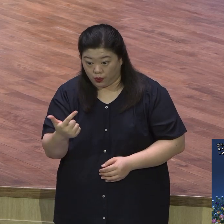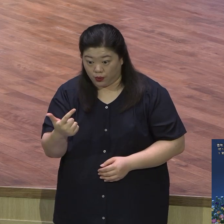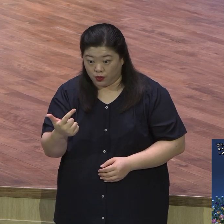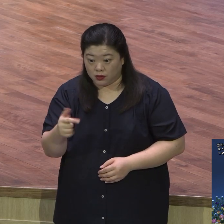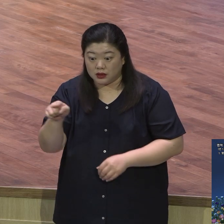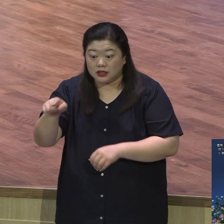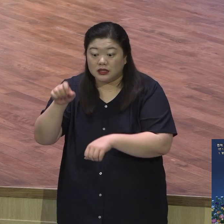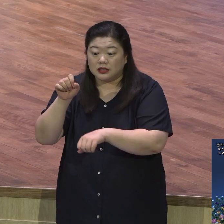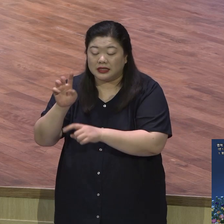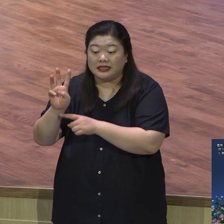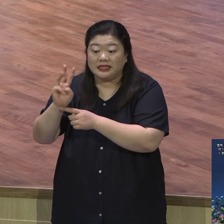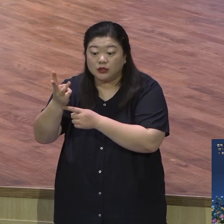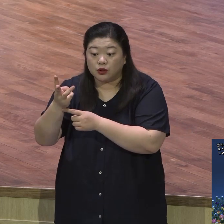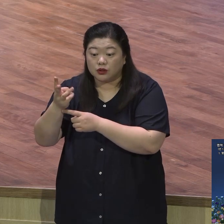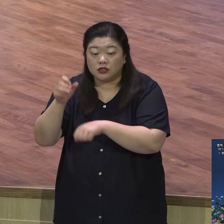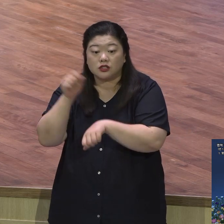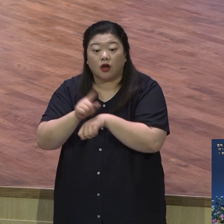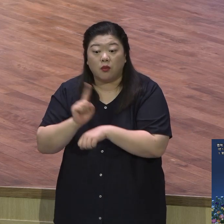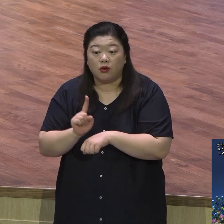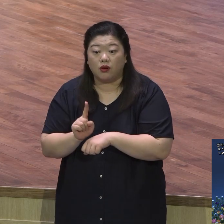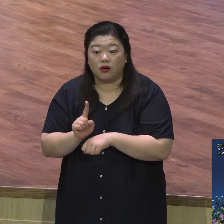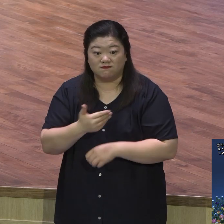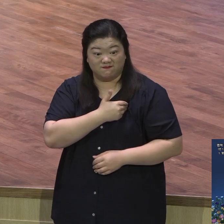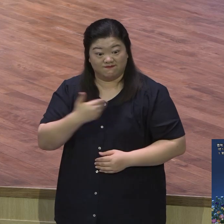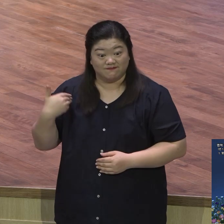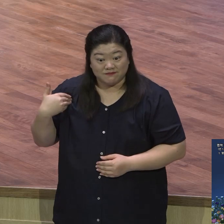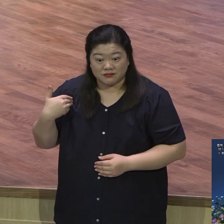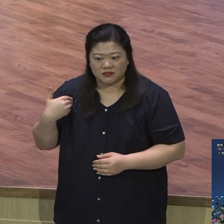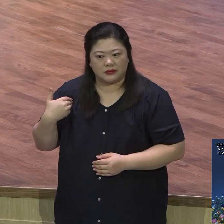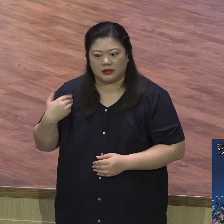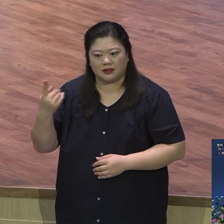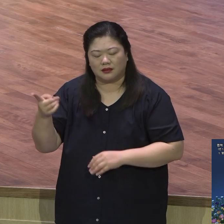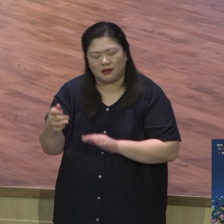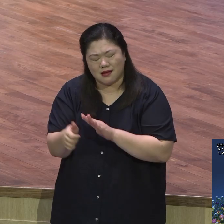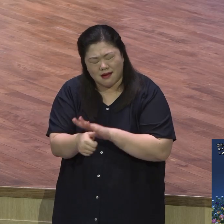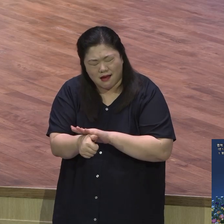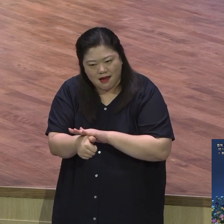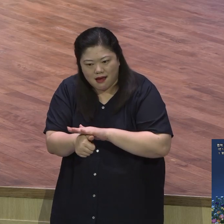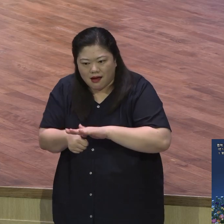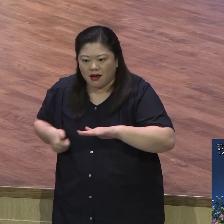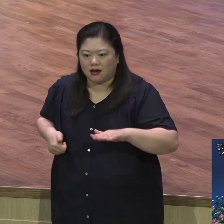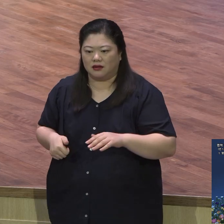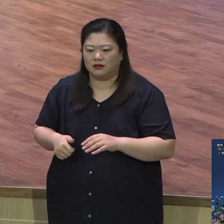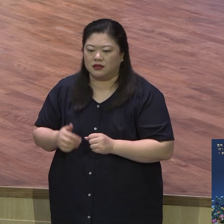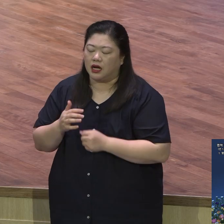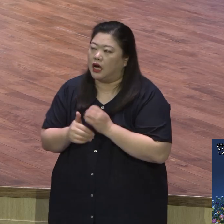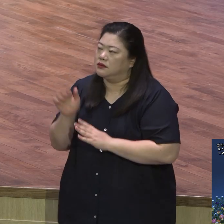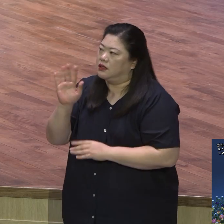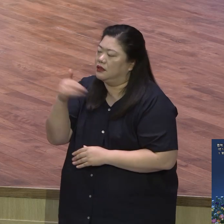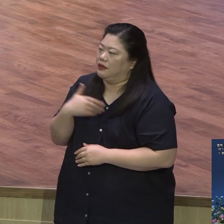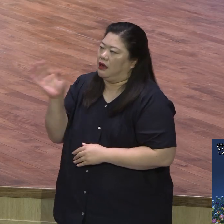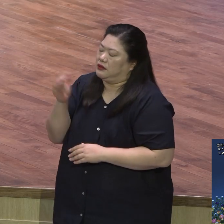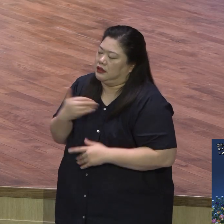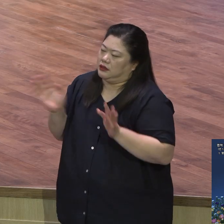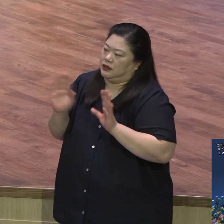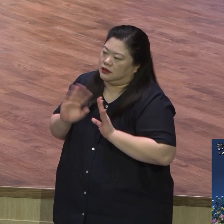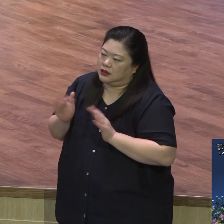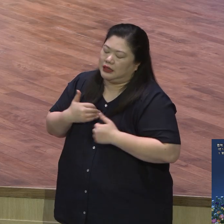소심합니다. 불러도 안 갑니다. 정거 달라고 계속 시비합니다. 하나님 앞에 너무너무